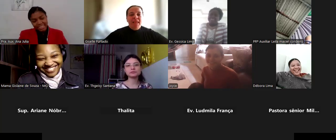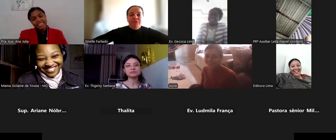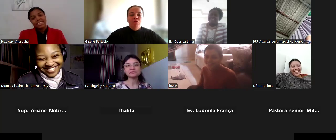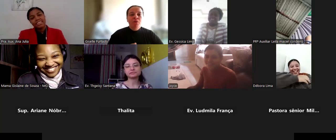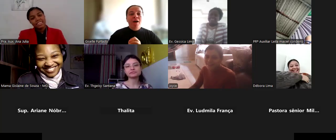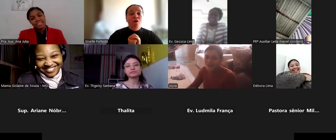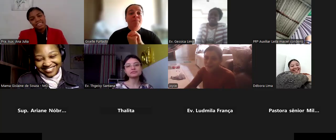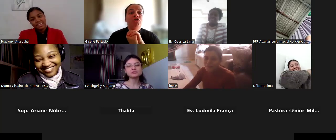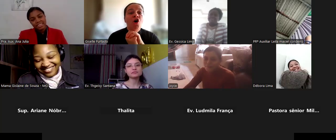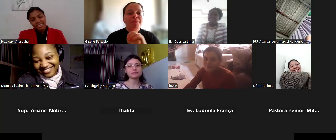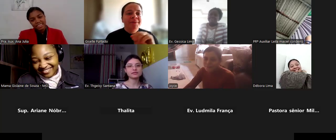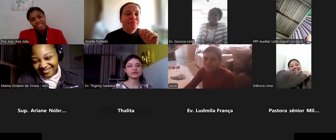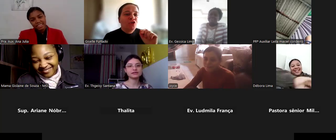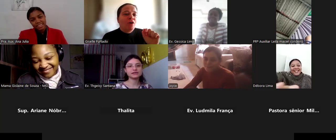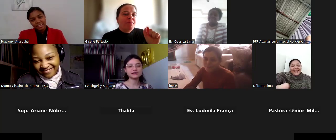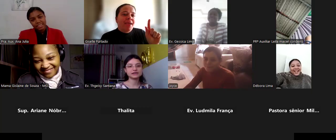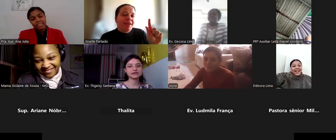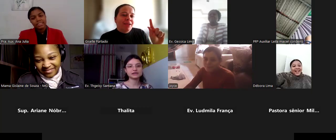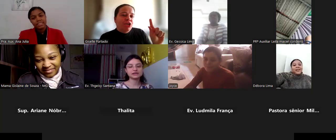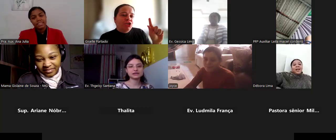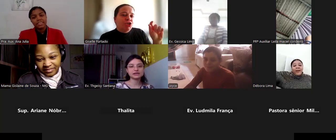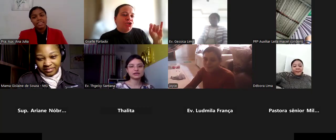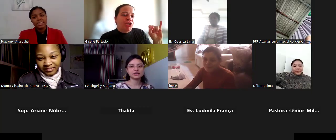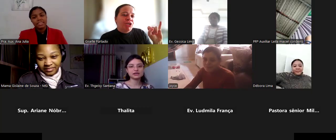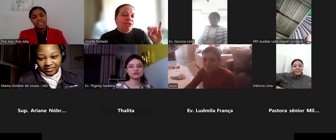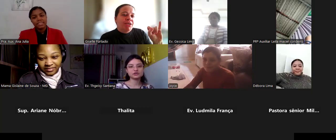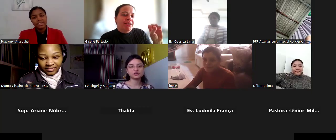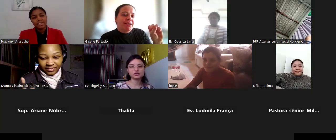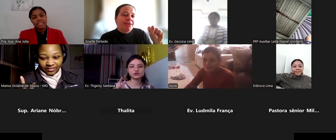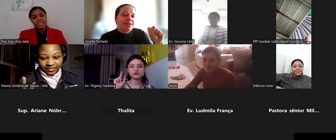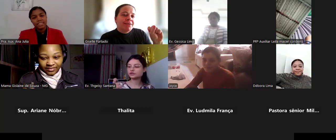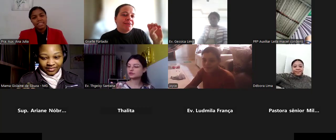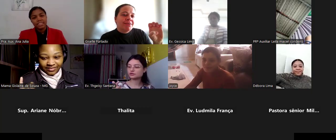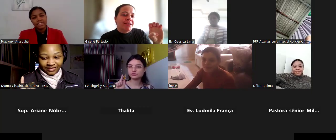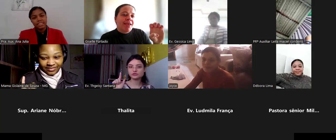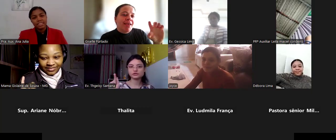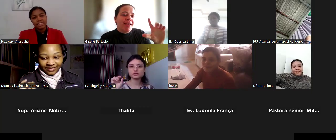Então, vamos lá. Ó, meu nome é Gisele.